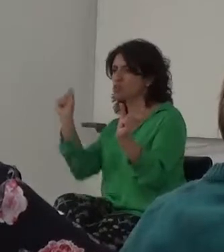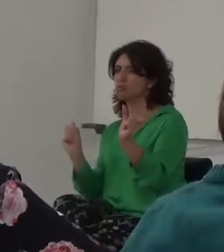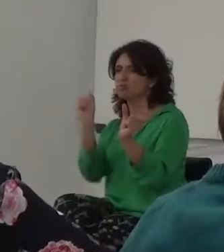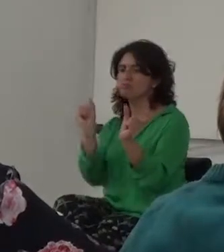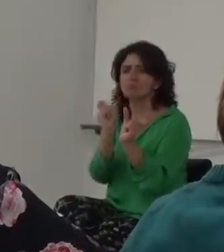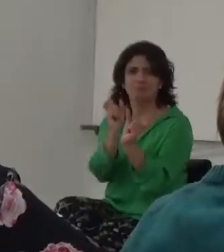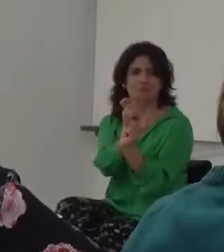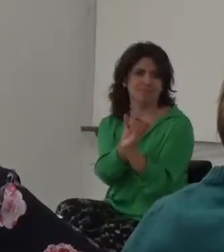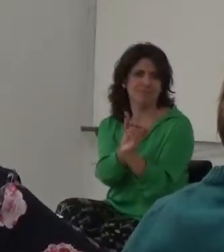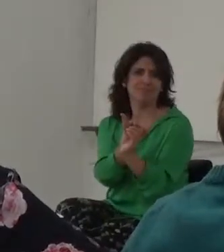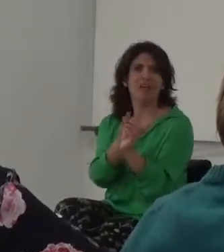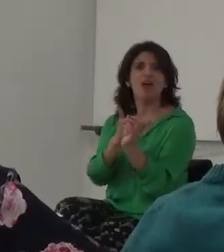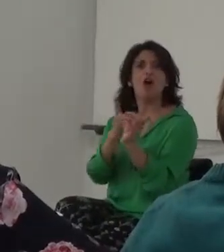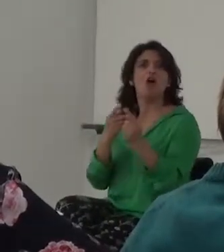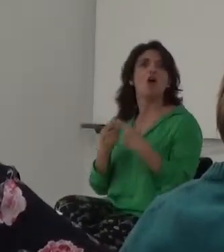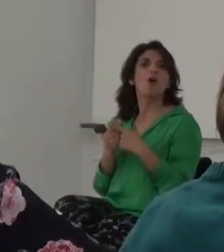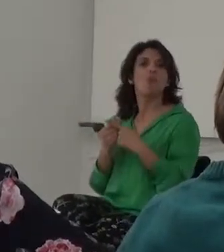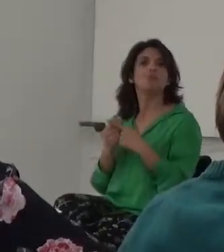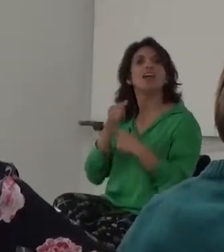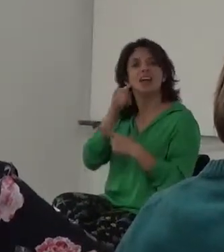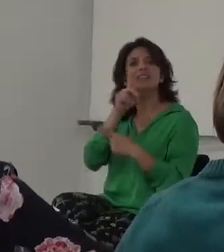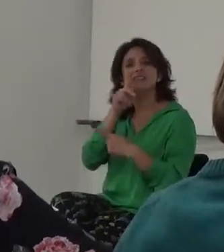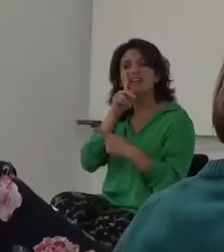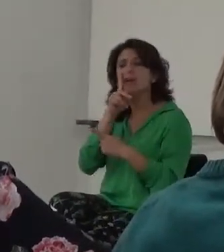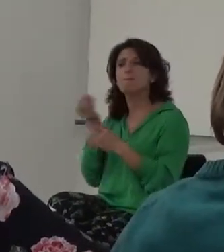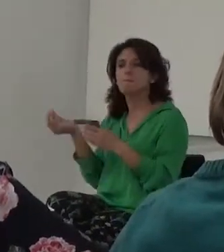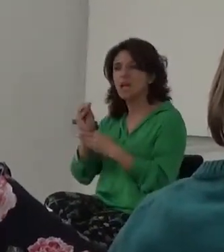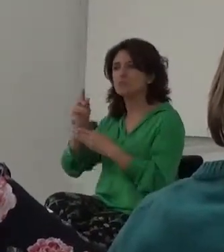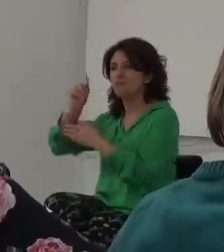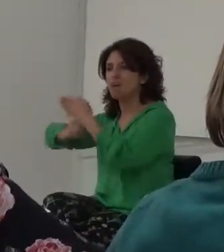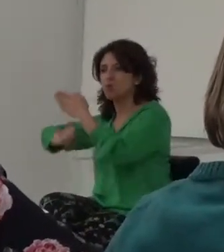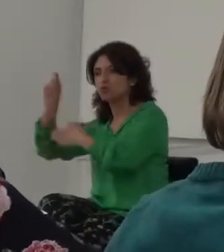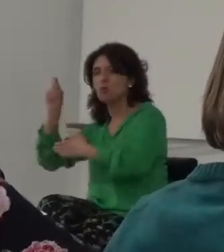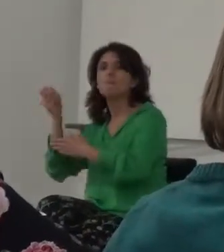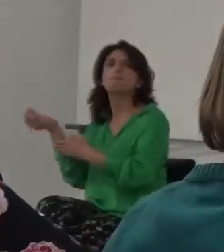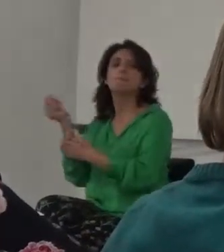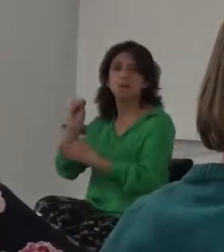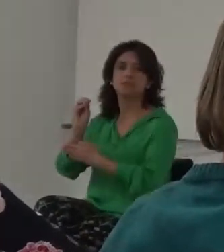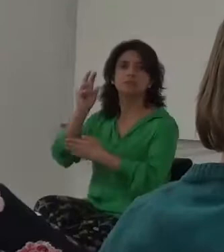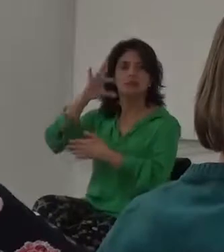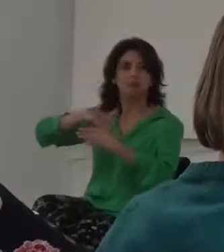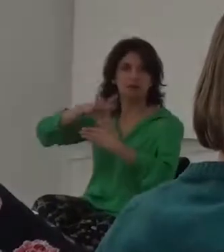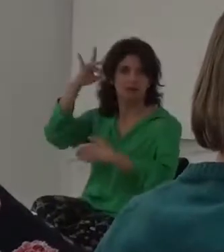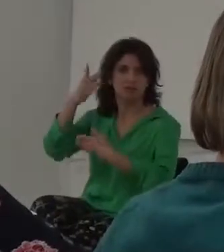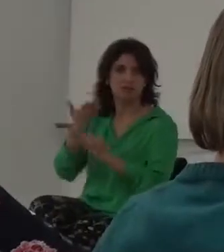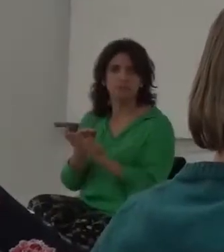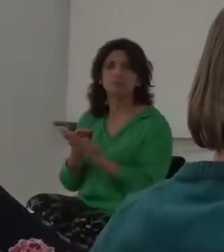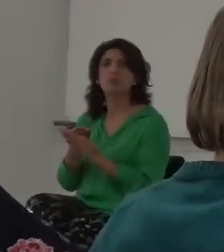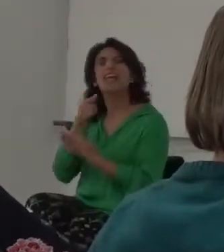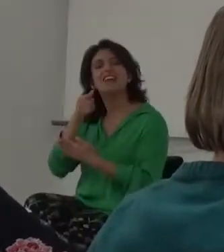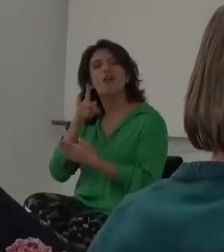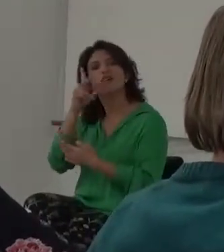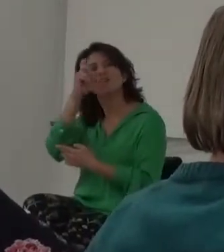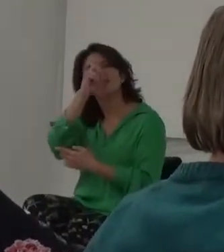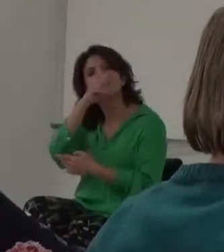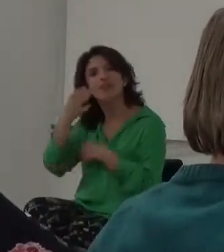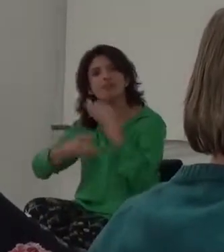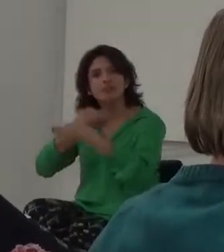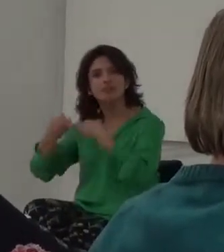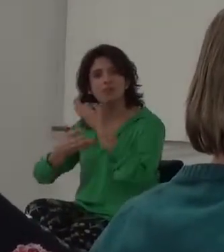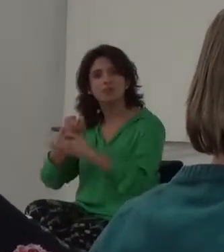¿Ya? Ella posee más incrustación de evaluación y resolución, que podría darnos a entender la complejidad discursiva, dada la